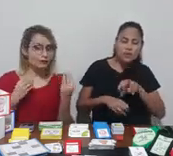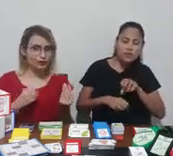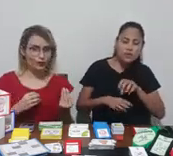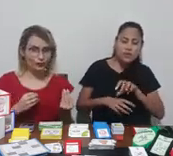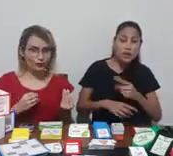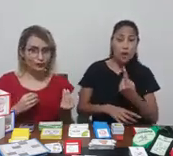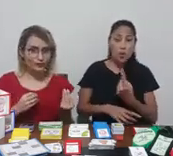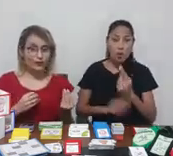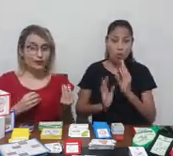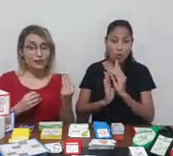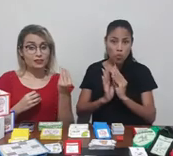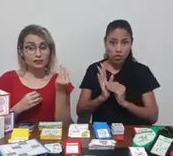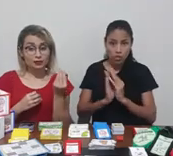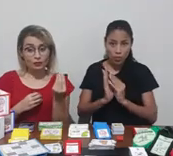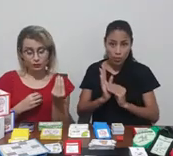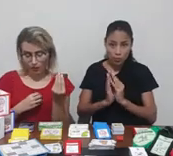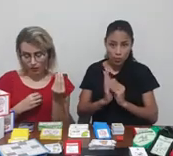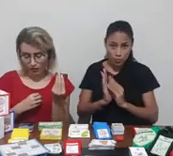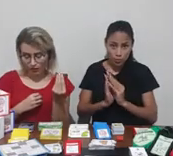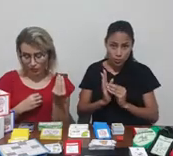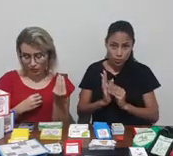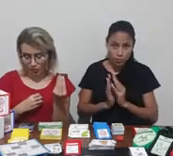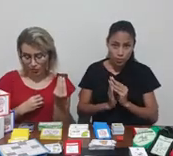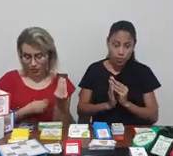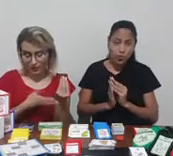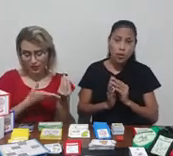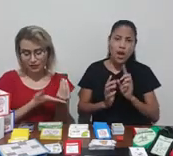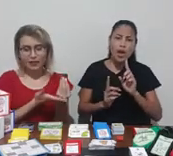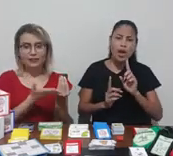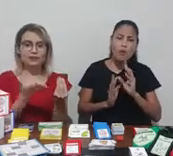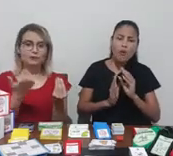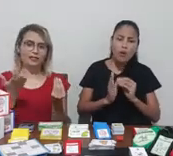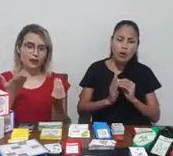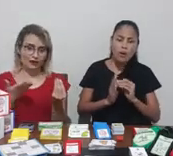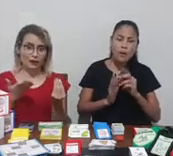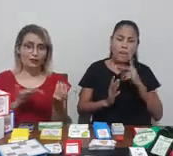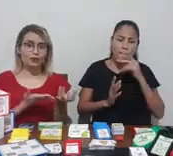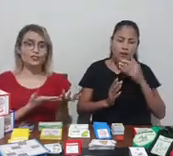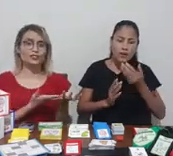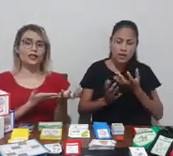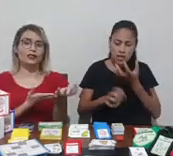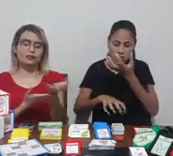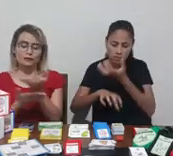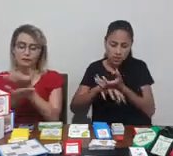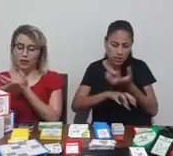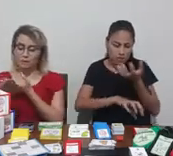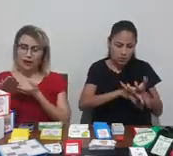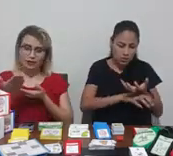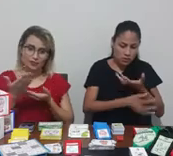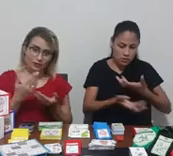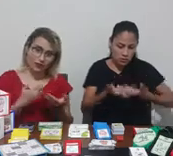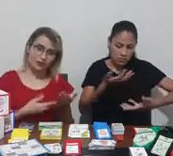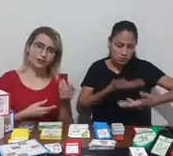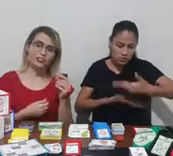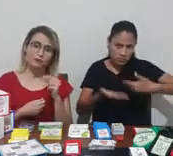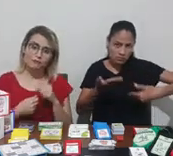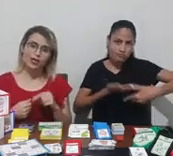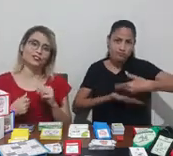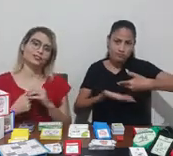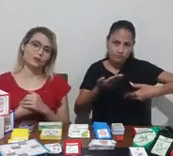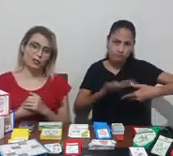um conteúdo, esse conteúdo ele se torna interdisciplinar, ou seja, ele perpassa entre